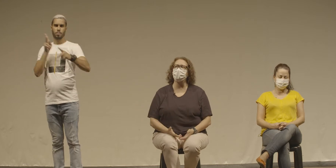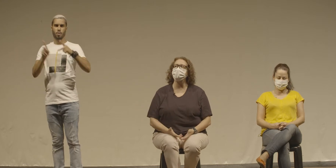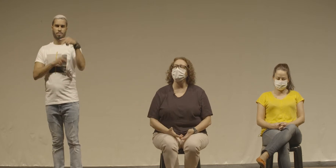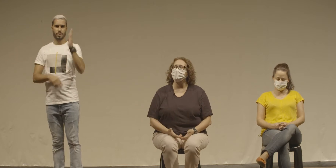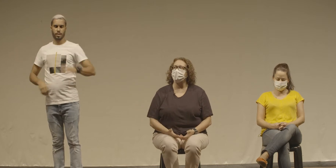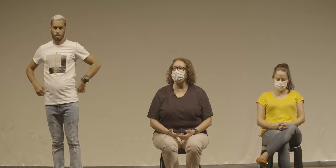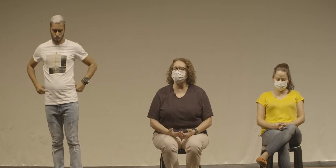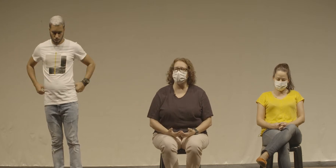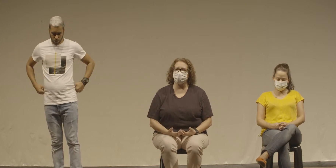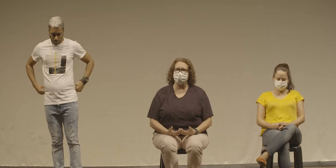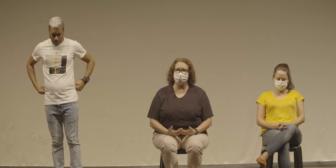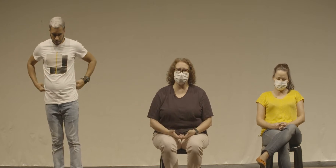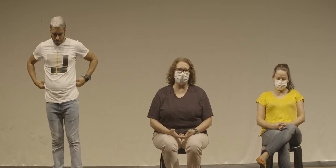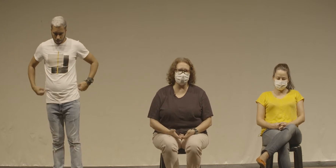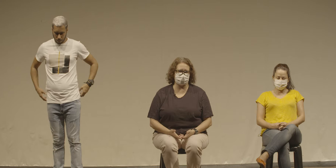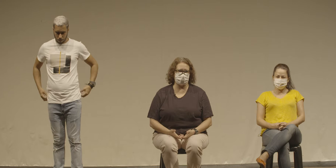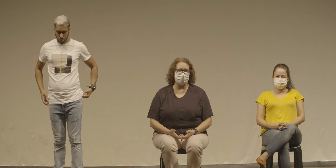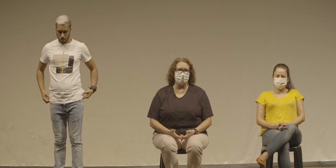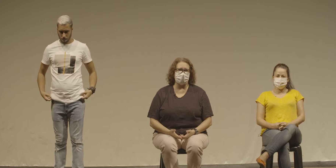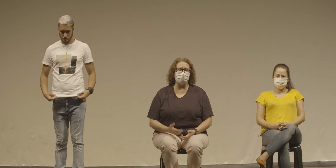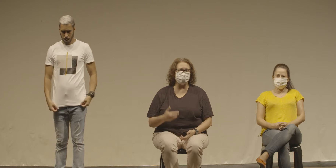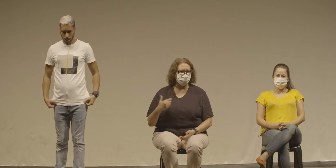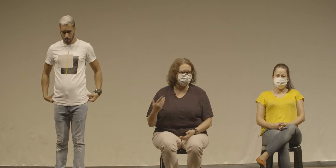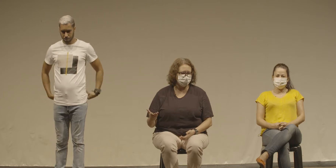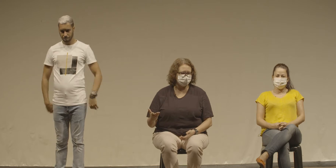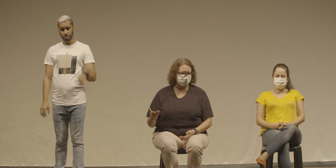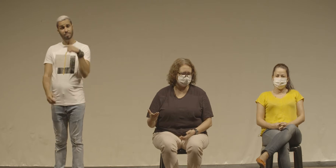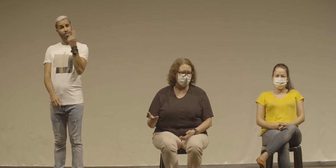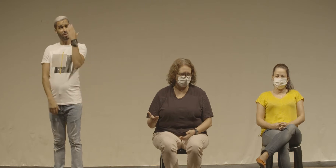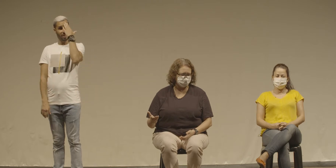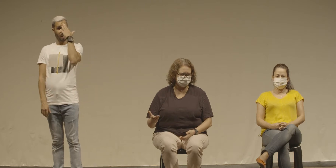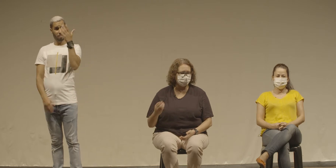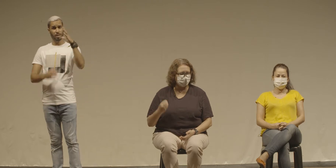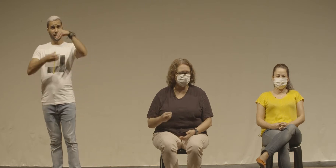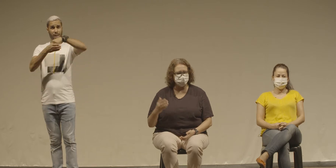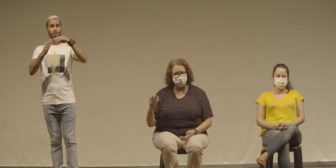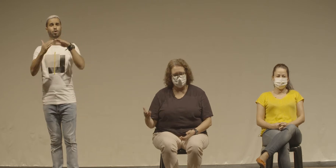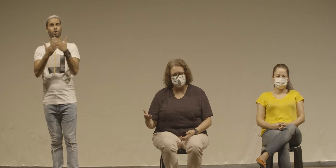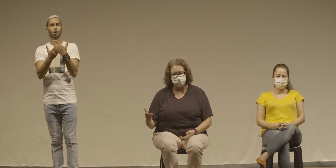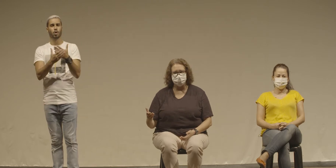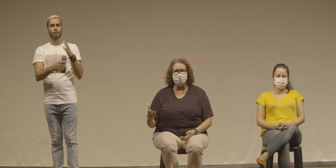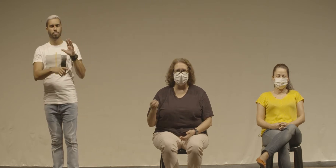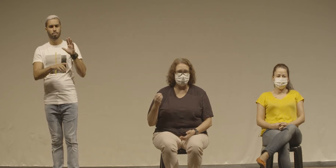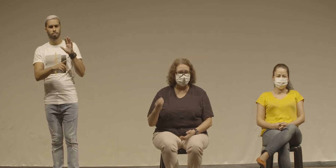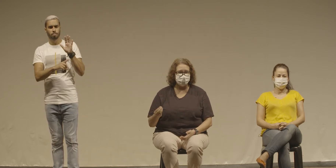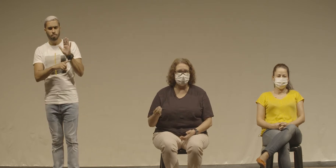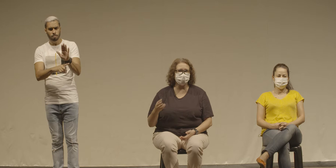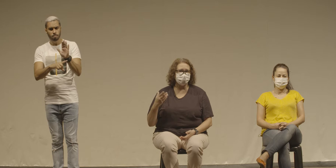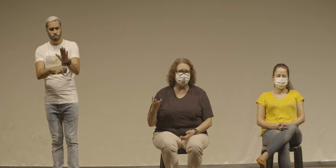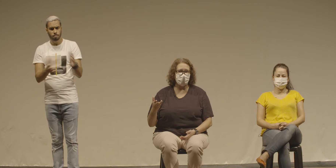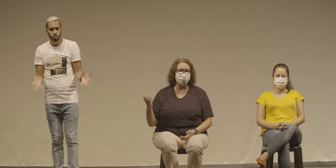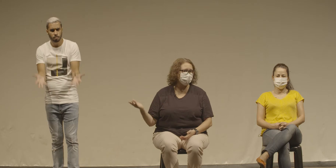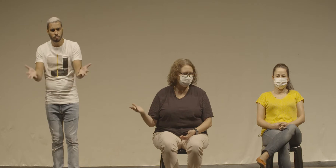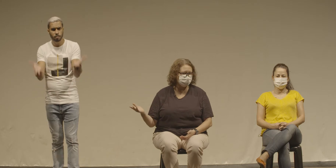população. Então, a gente sabe que o incentivo nas escolas da prática do esporte é uma das